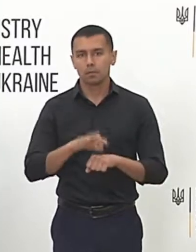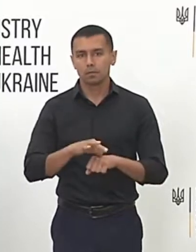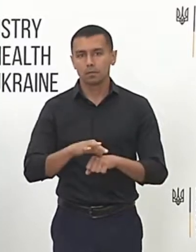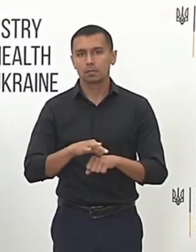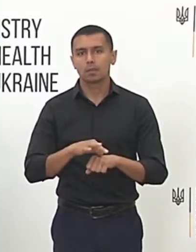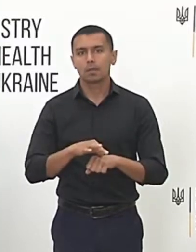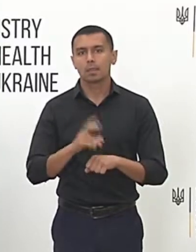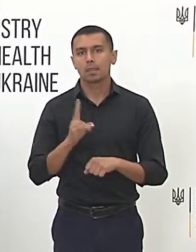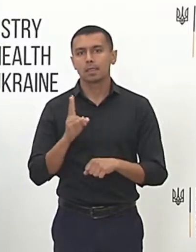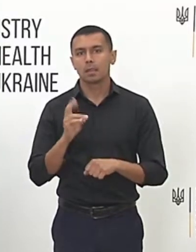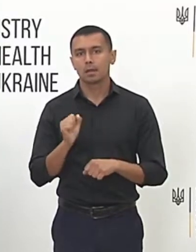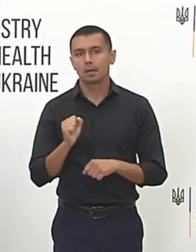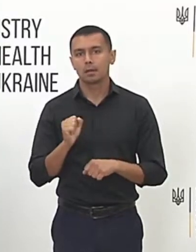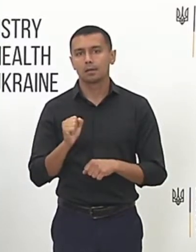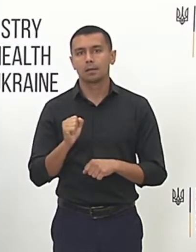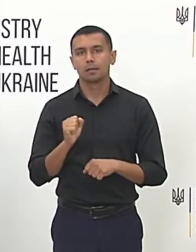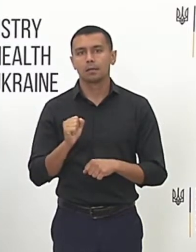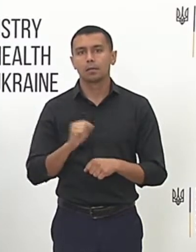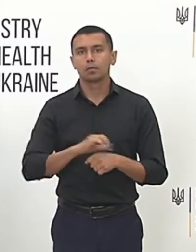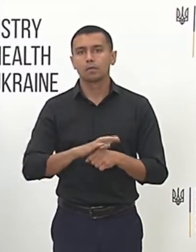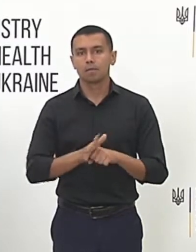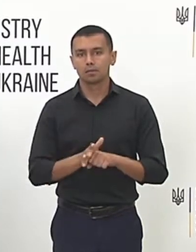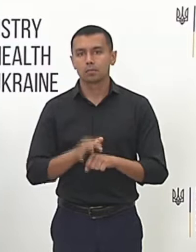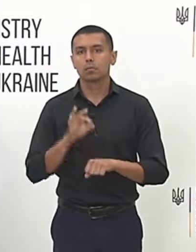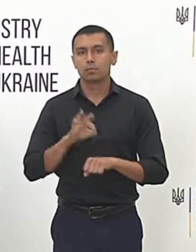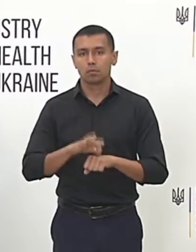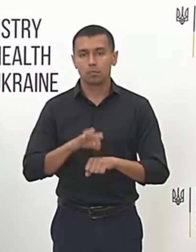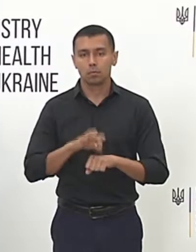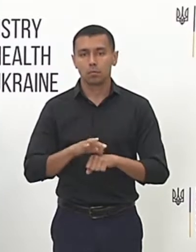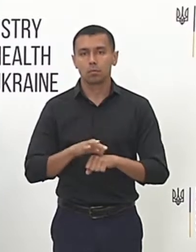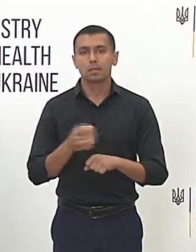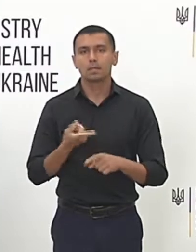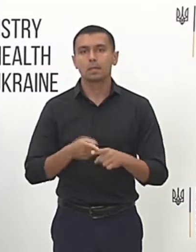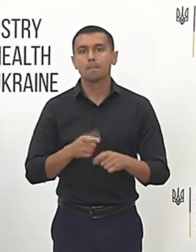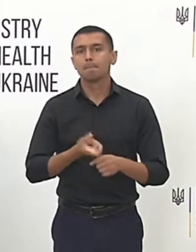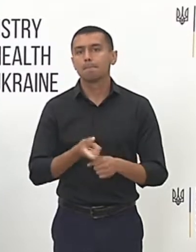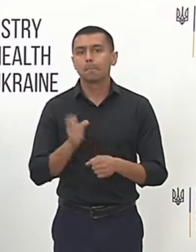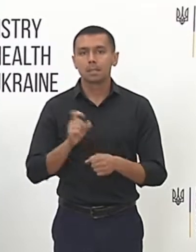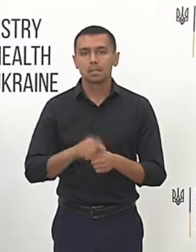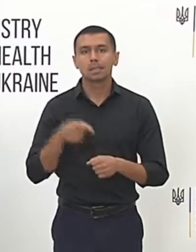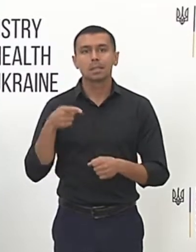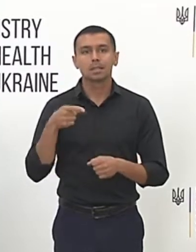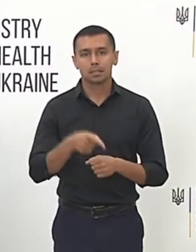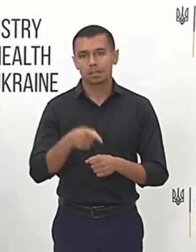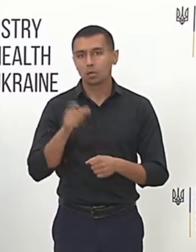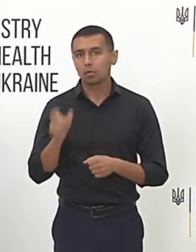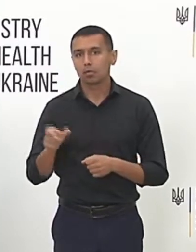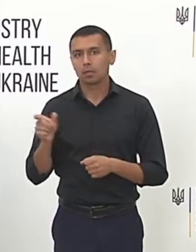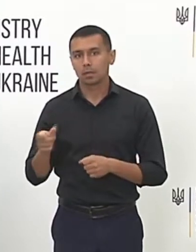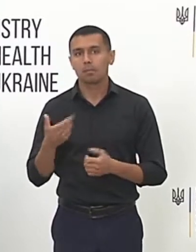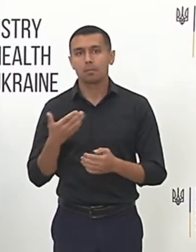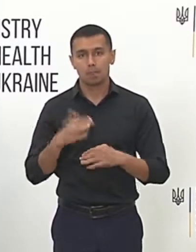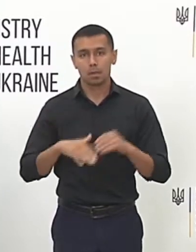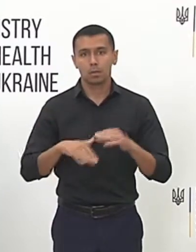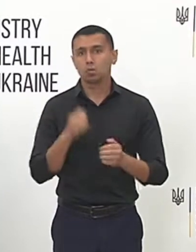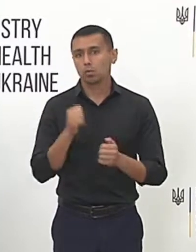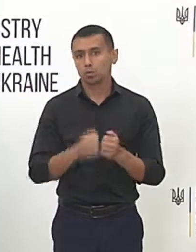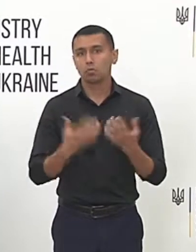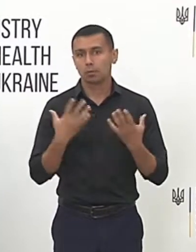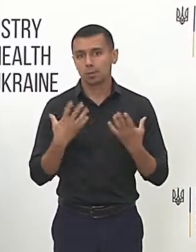захворюваності на коронавірусну хворобу. Це більше тисячі людей практично кожного